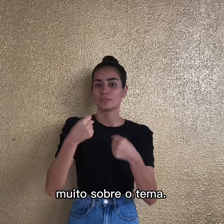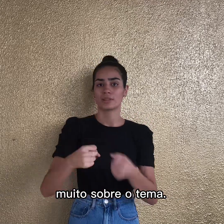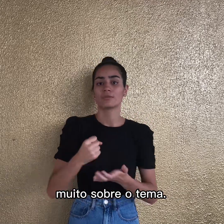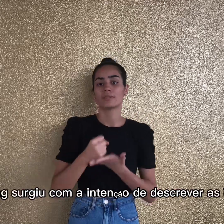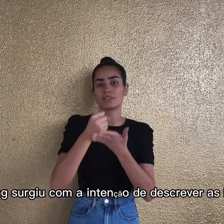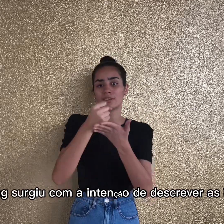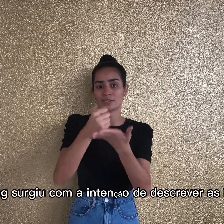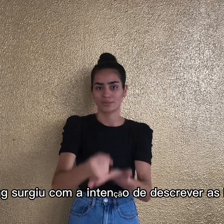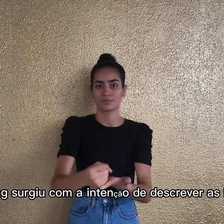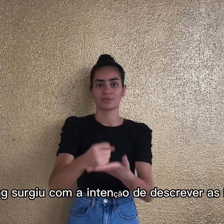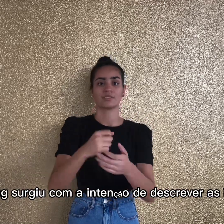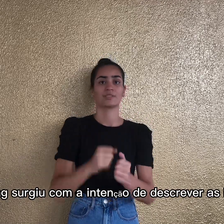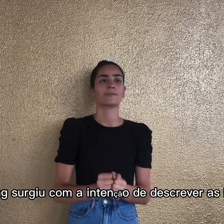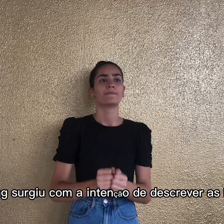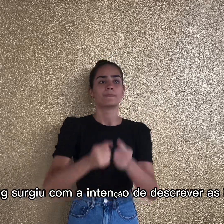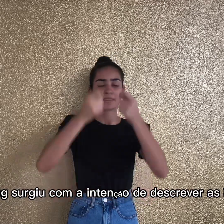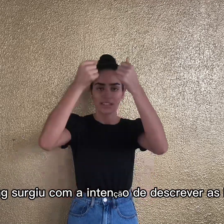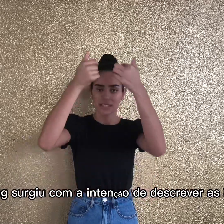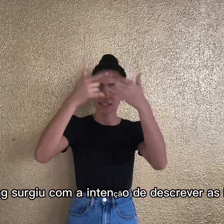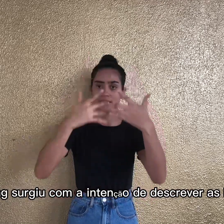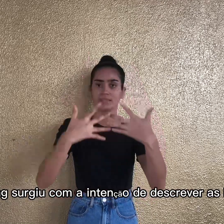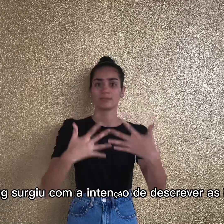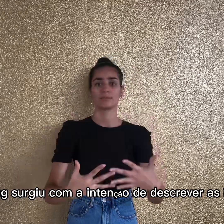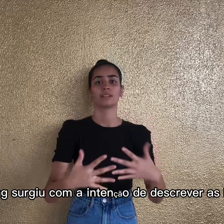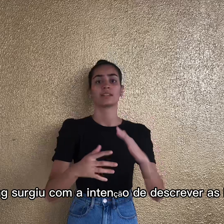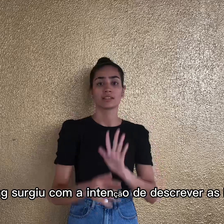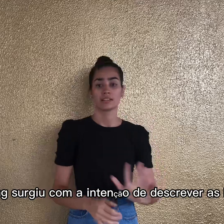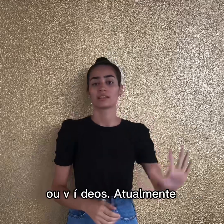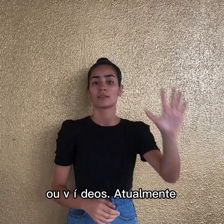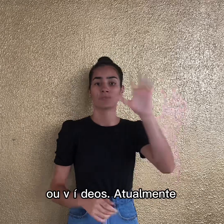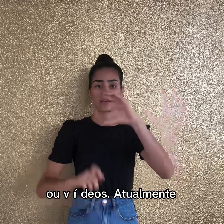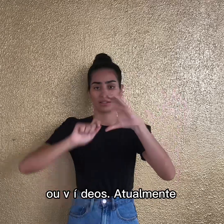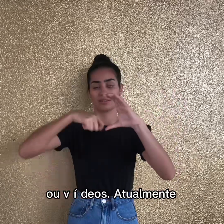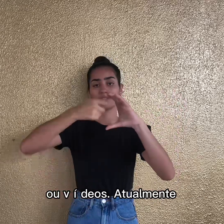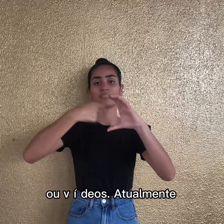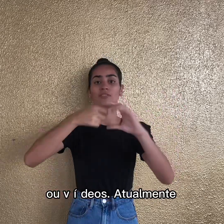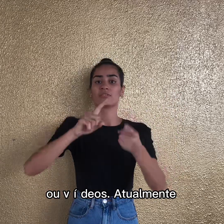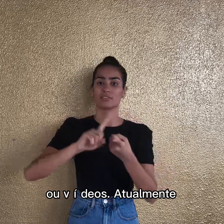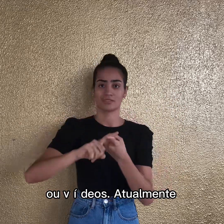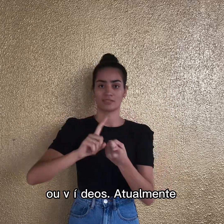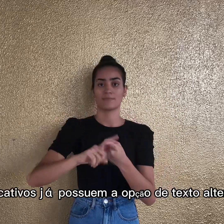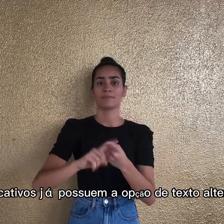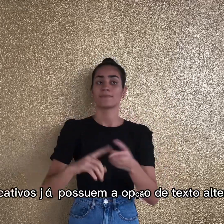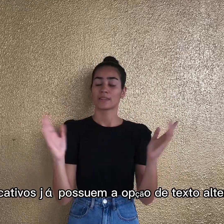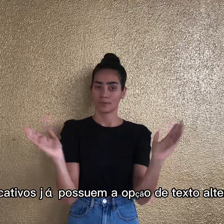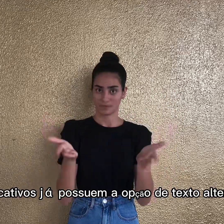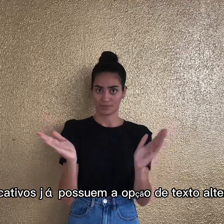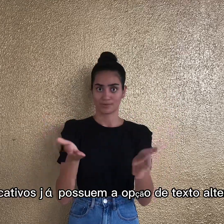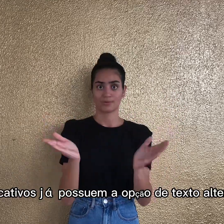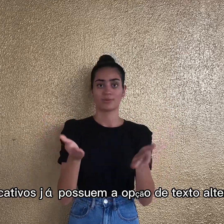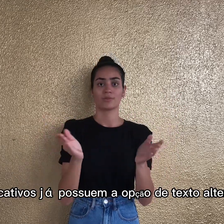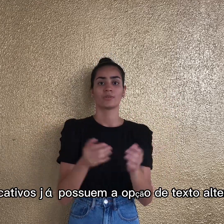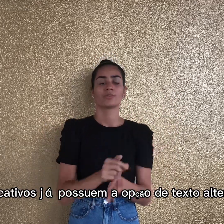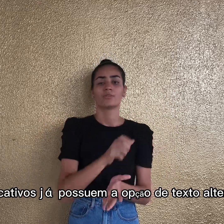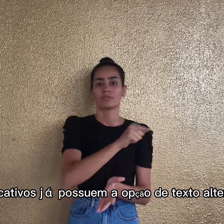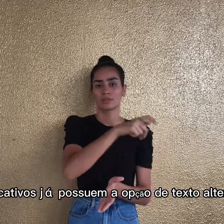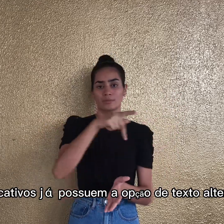tema. A hashtag surgiu com a intenção de descrever as imagens ou vídeos. Atualmente, os aplicativos já possuem a opção de